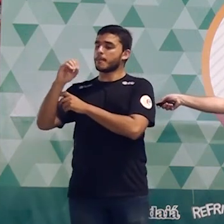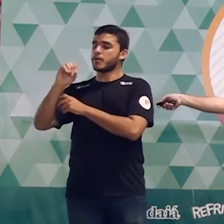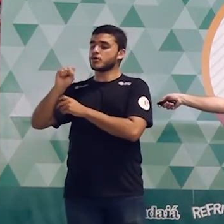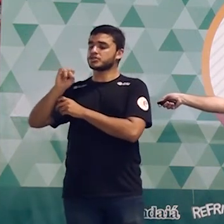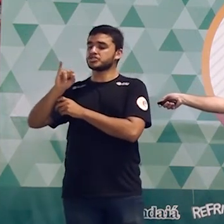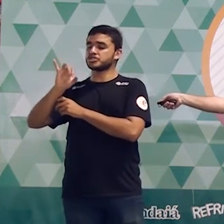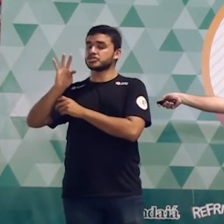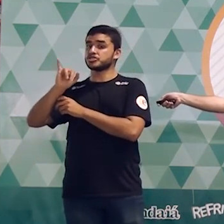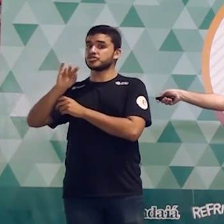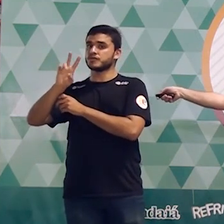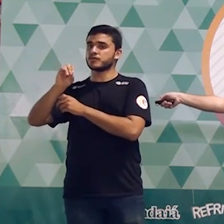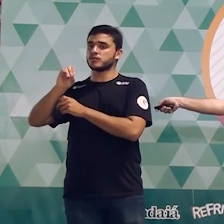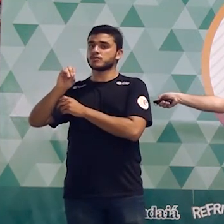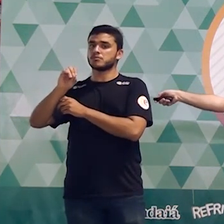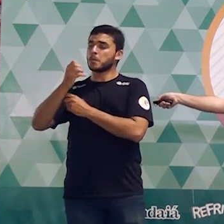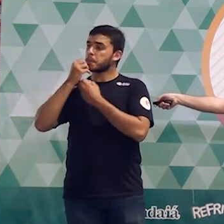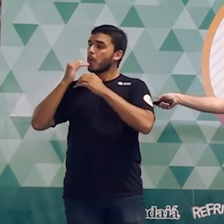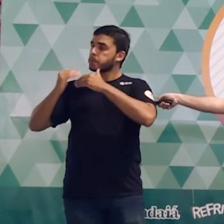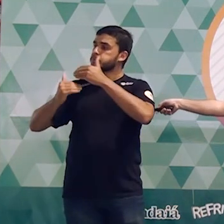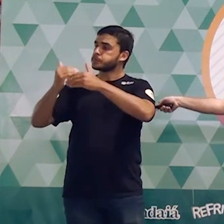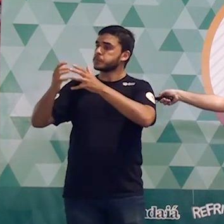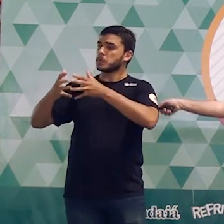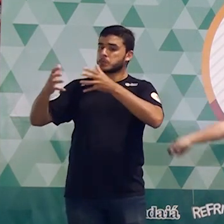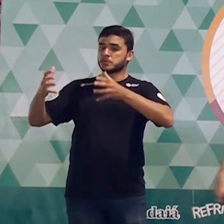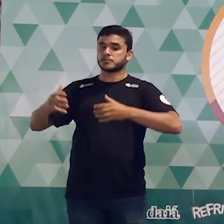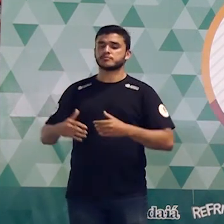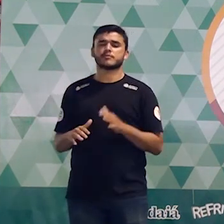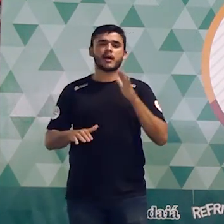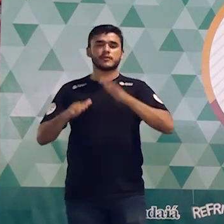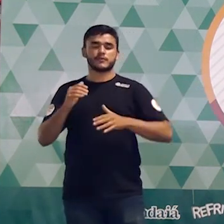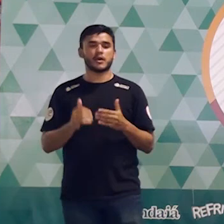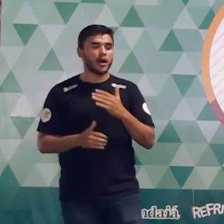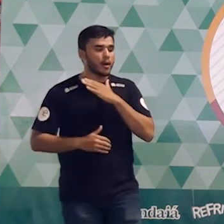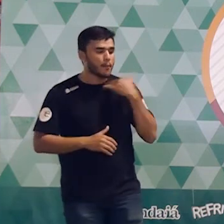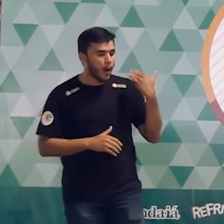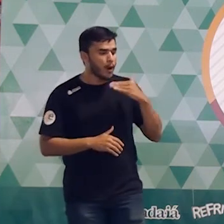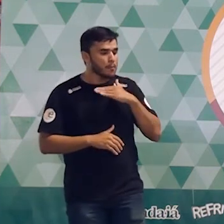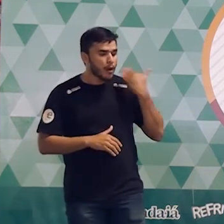acontece aquilo ali. Nasce 10 e morre 10.